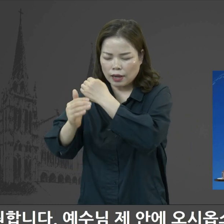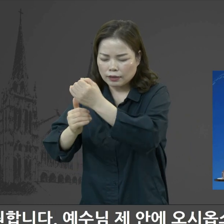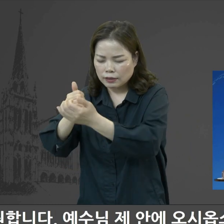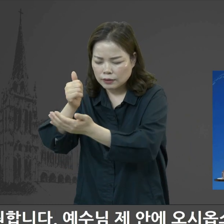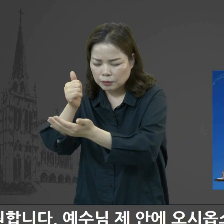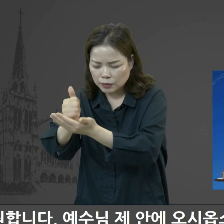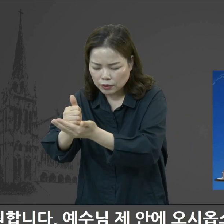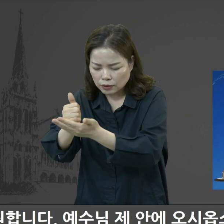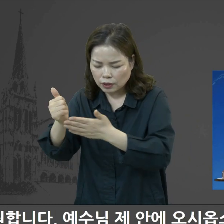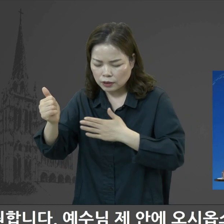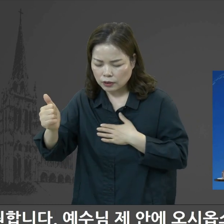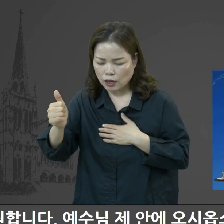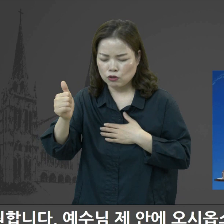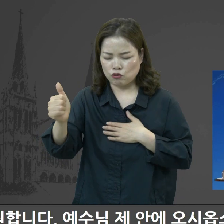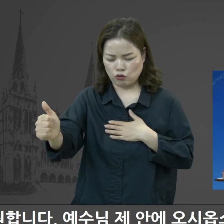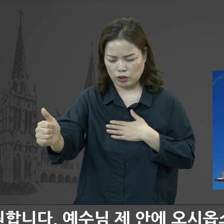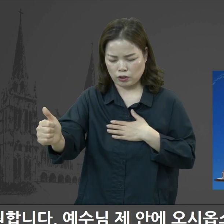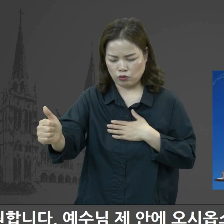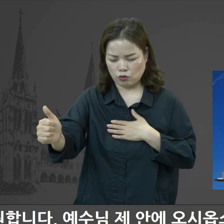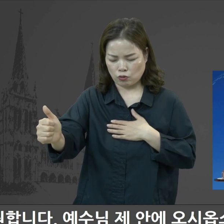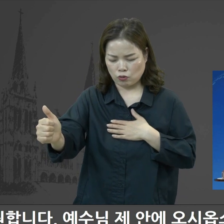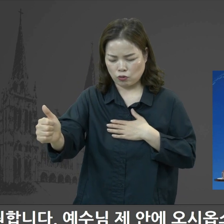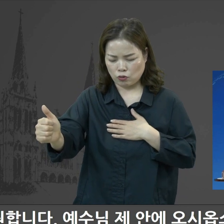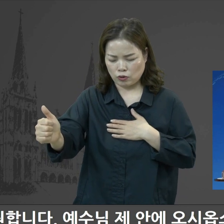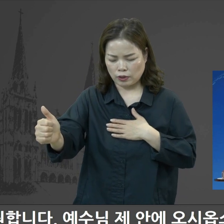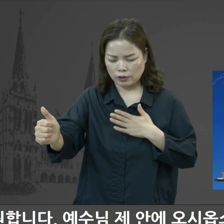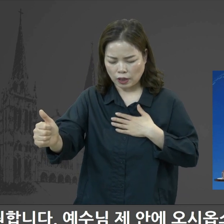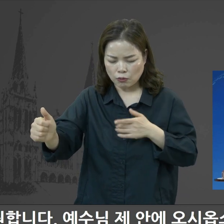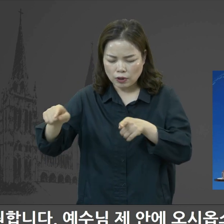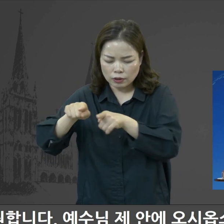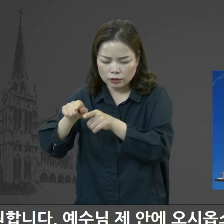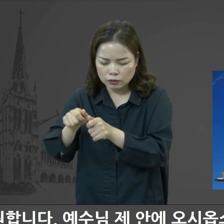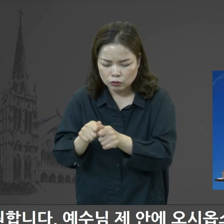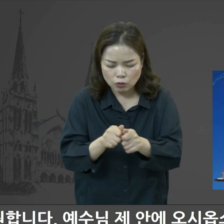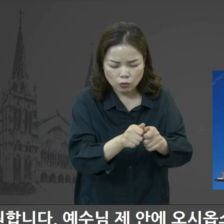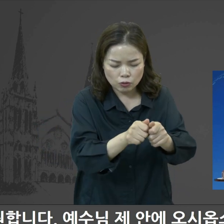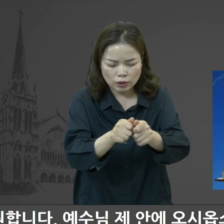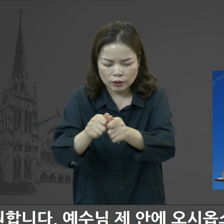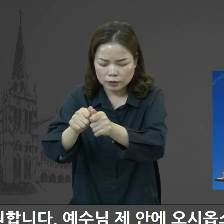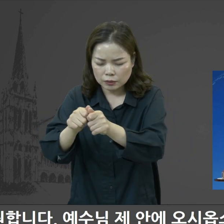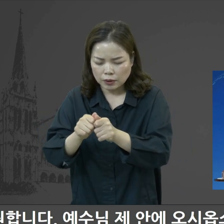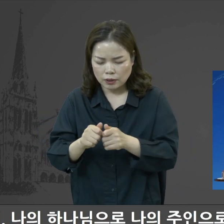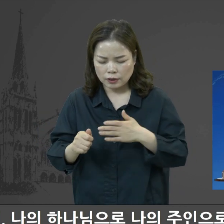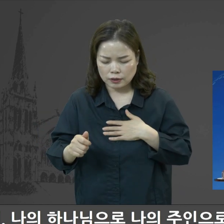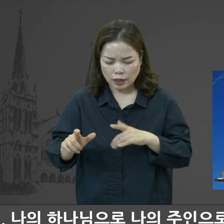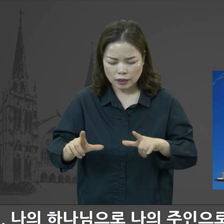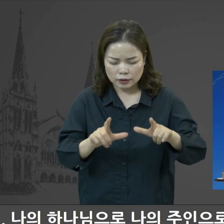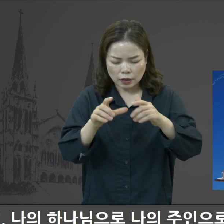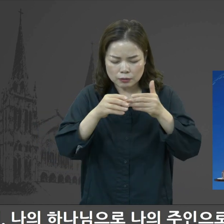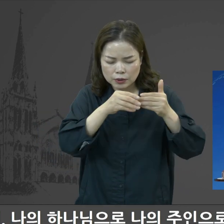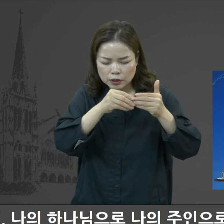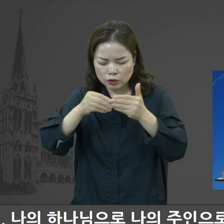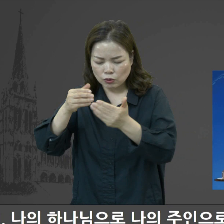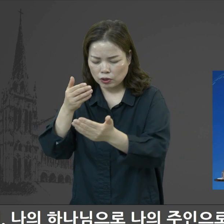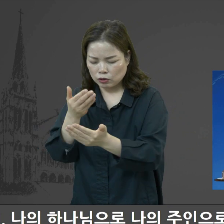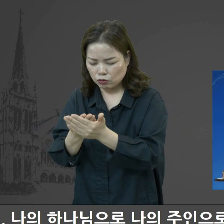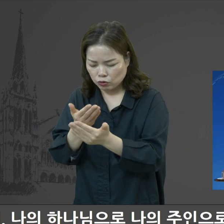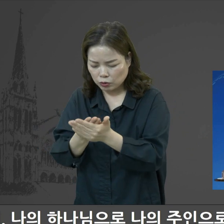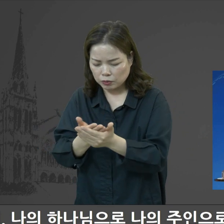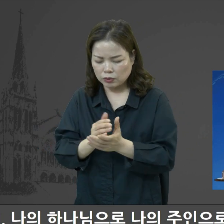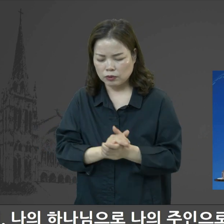하나님으로, 나의 주인으로 나와 동행하시며 나의 삶을 인도해 주시옵소서.